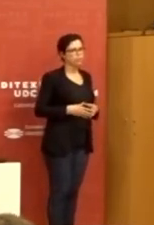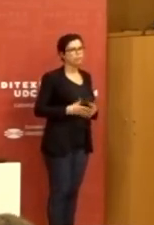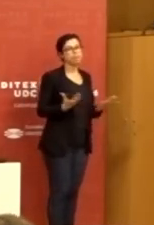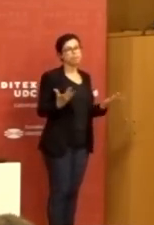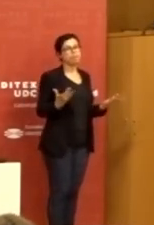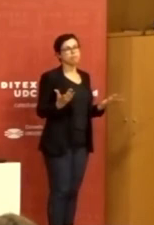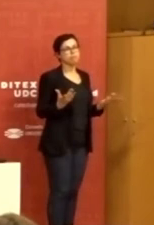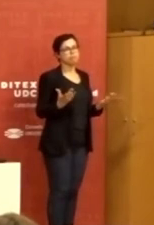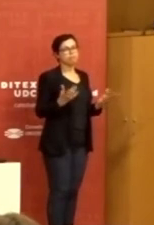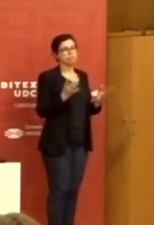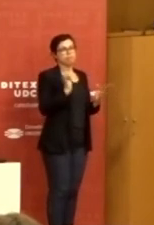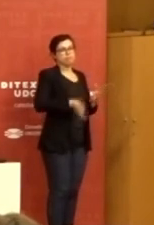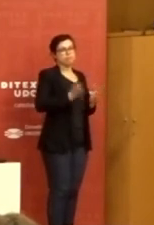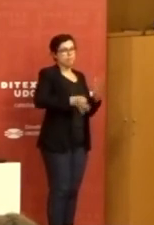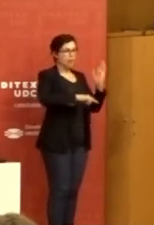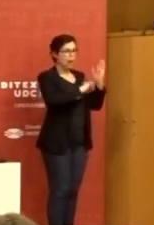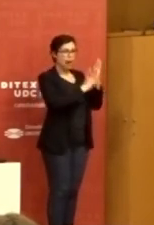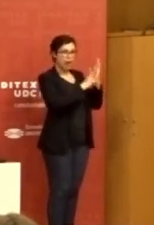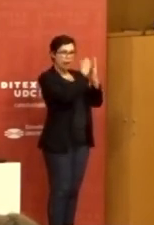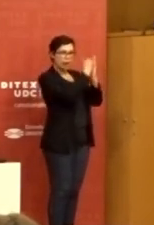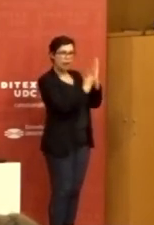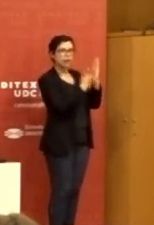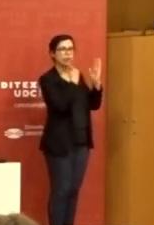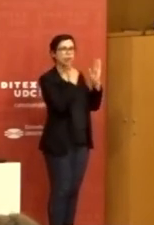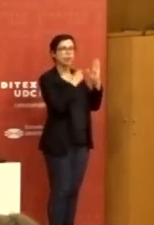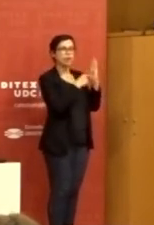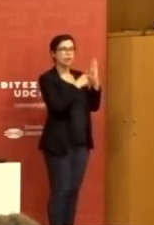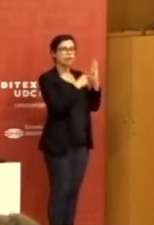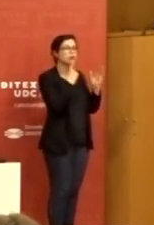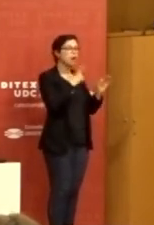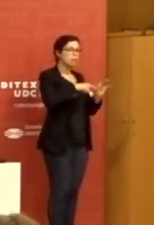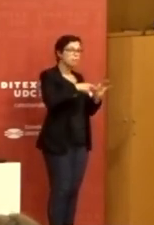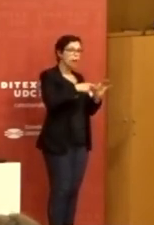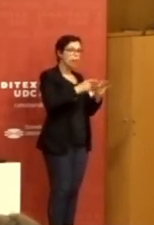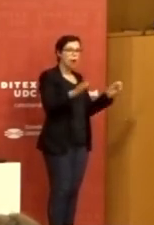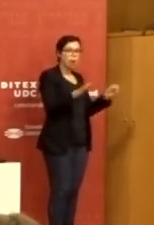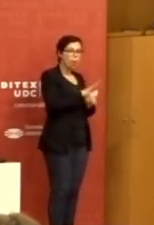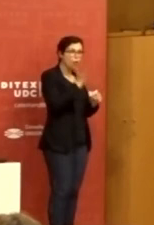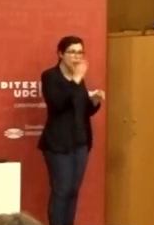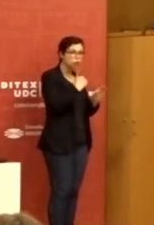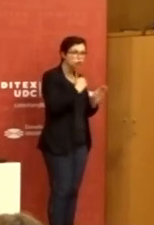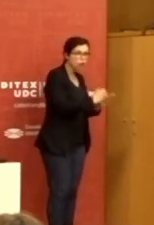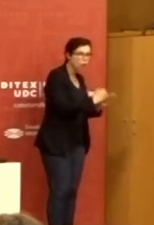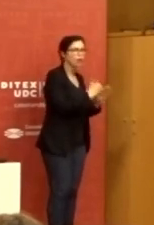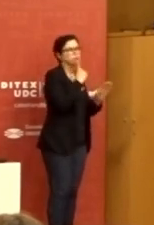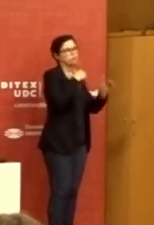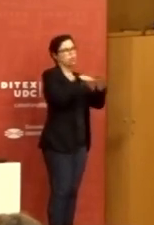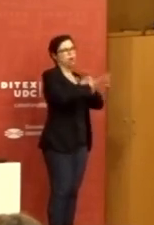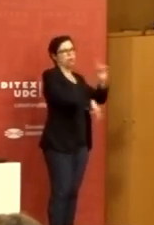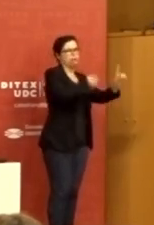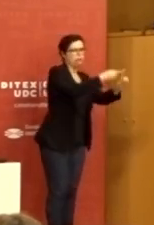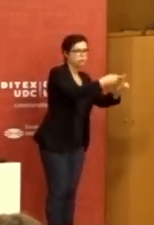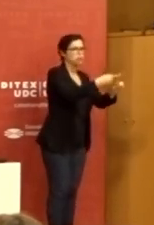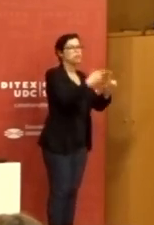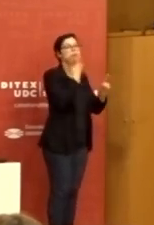efectivamente, la propia ley establece que si esas plazas no se cubren, acrecen a la siguiente convocatoria, y a veces no se hace, a veces